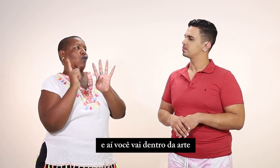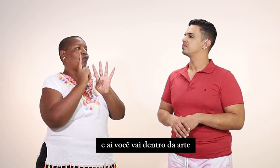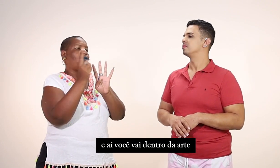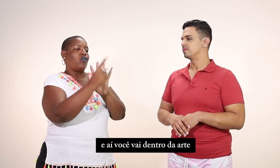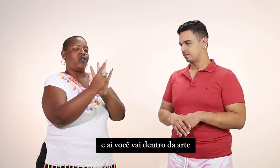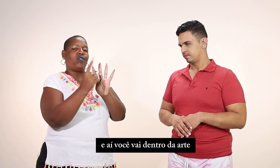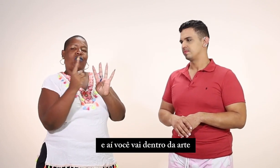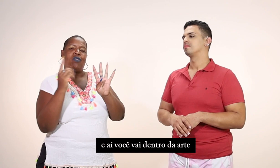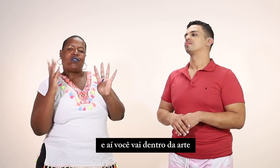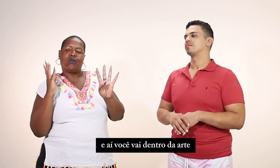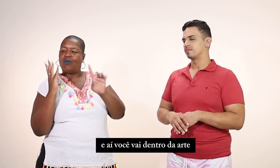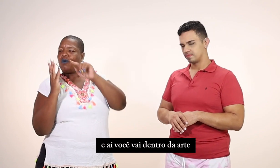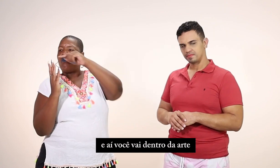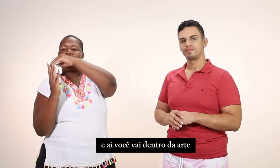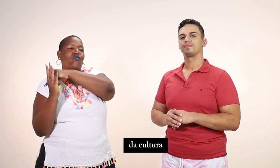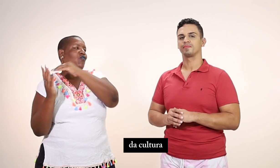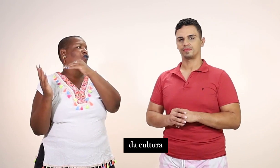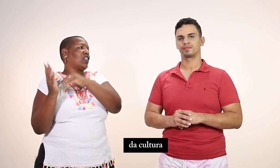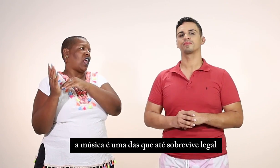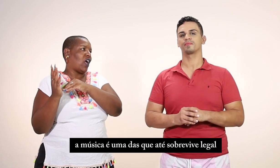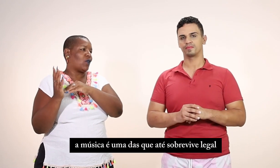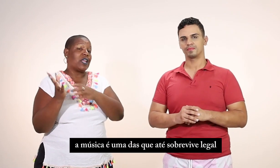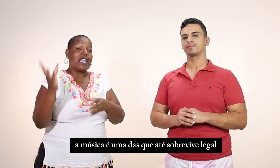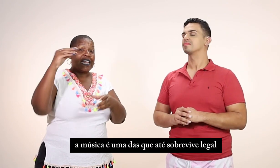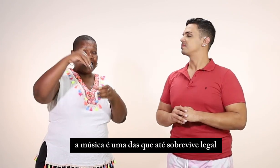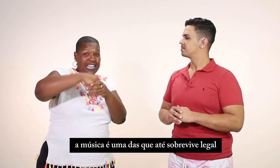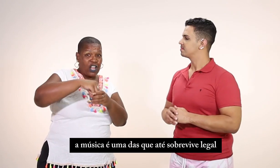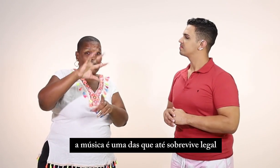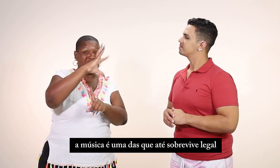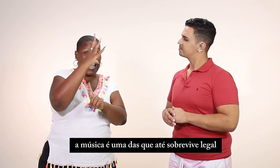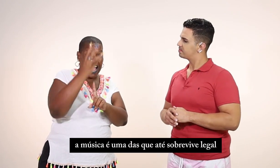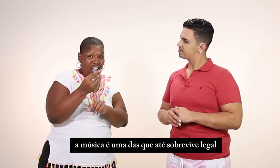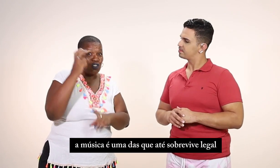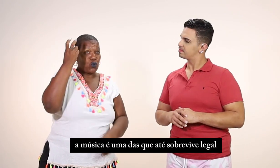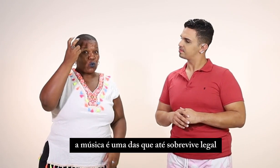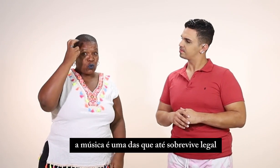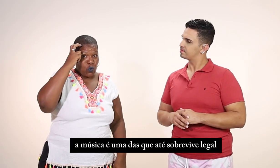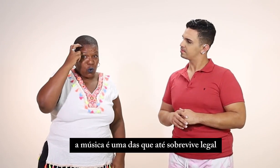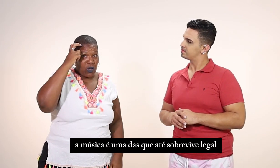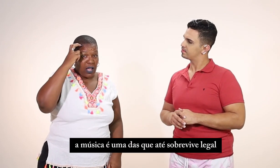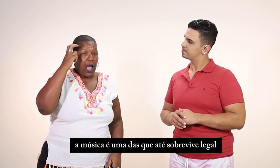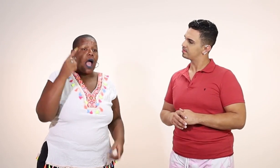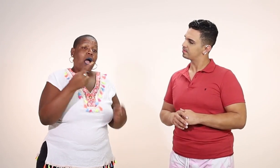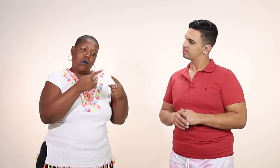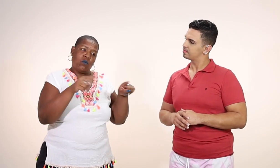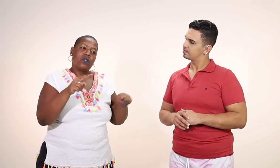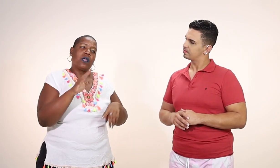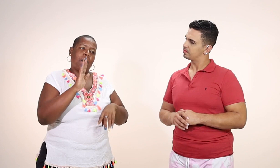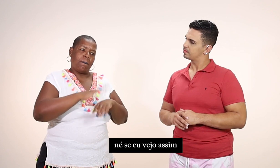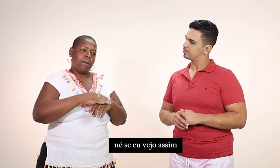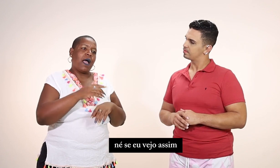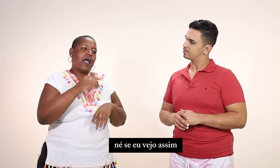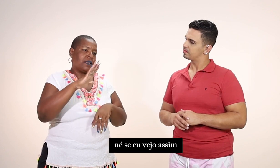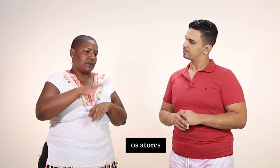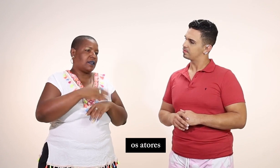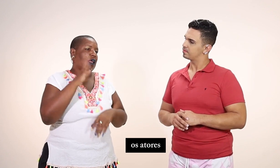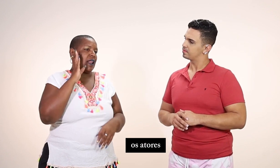você vai, dentro da arte e da cultura, a música é uma das que até sobrevive legal. Se eu vejo assim, os